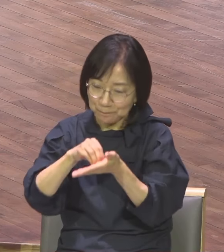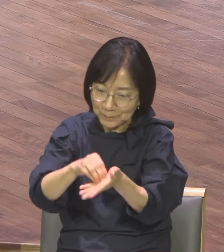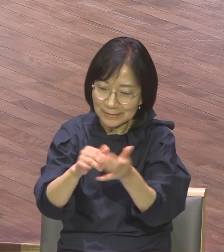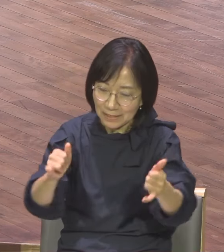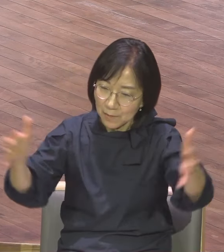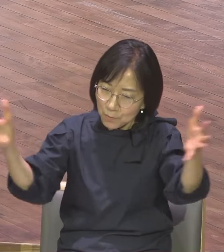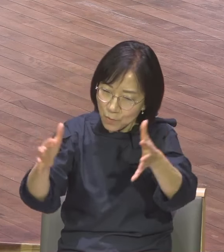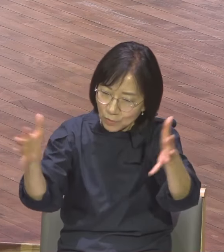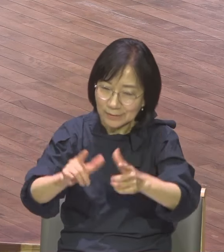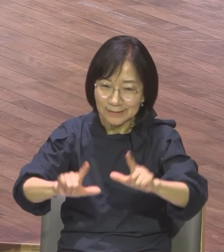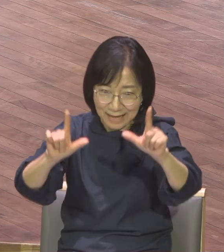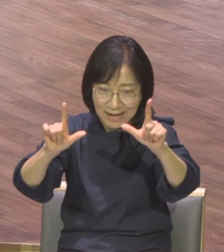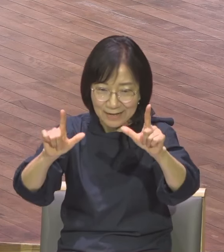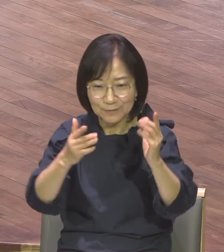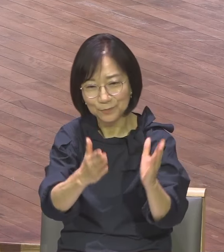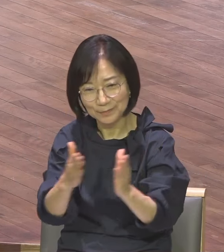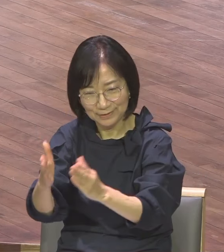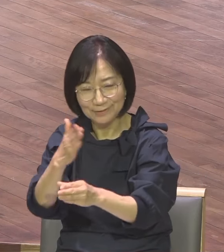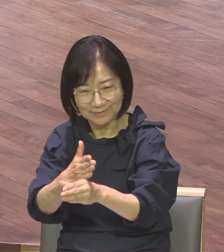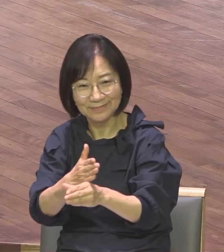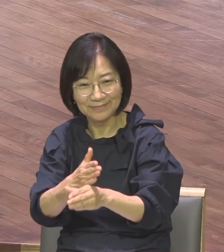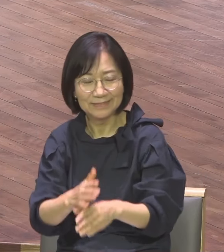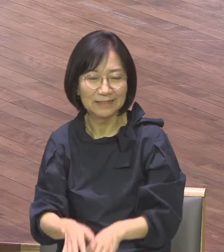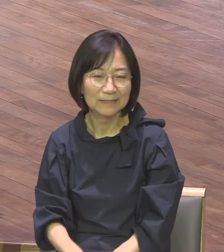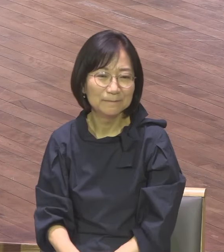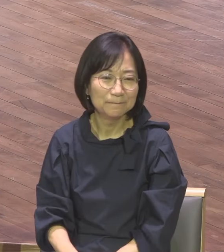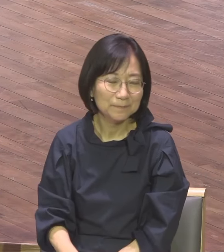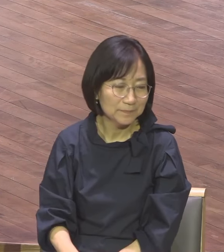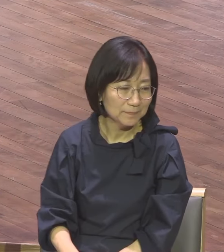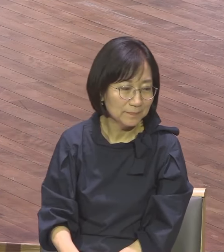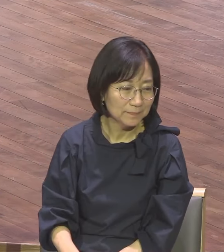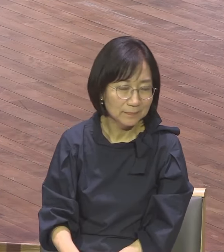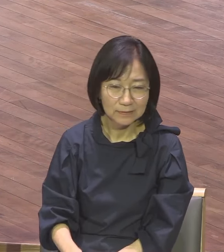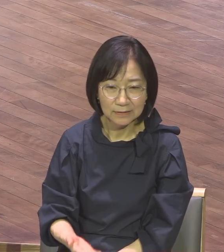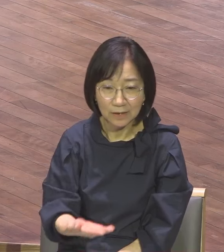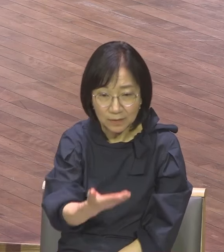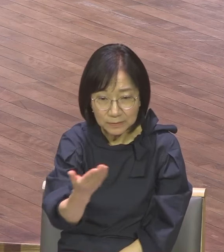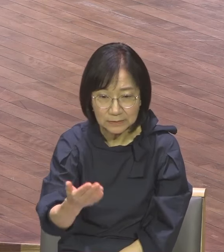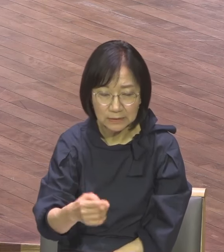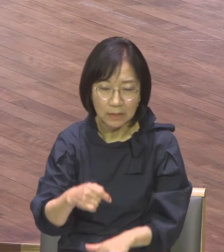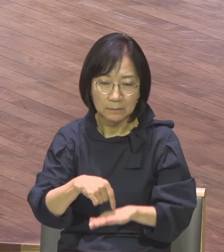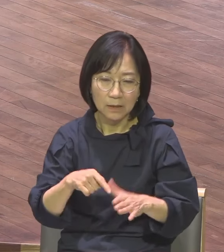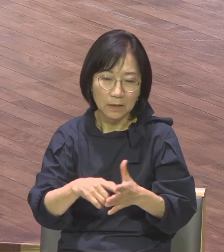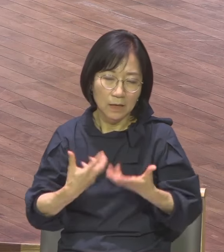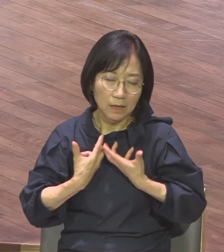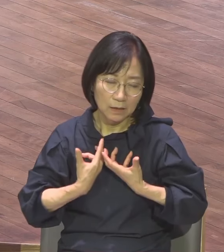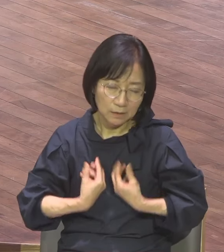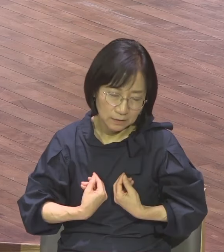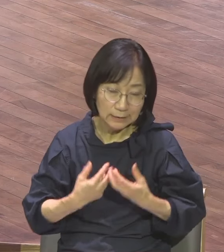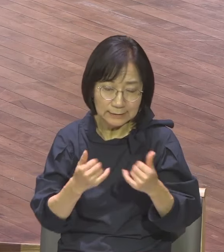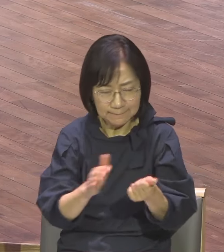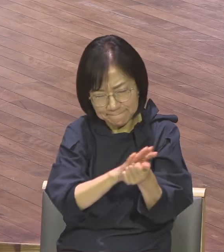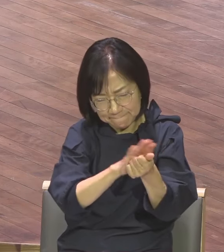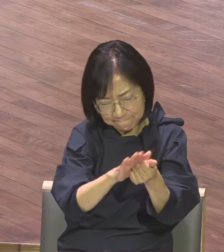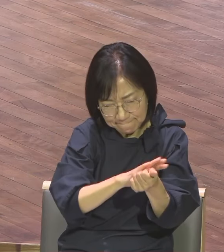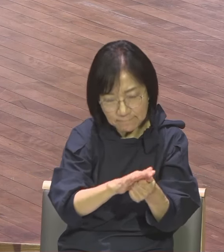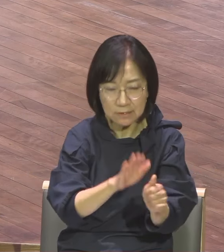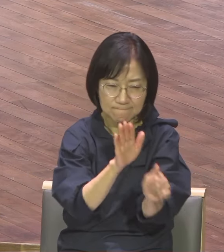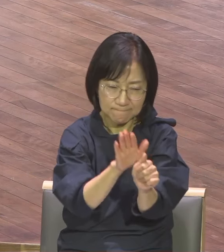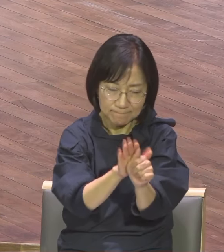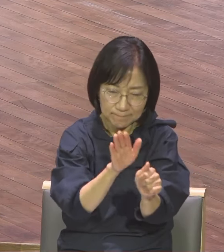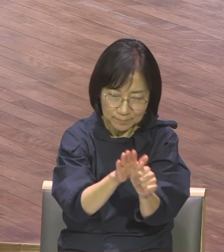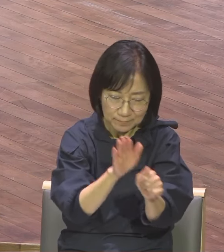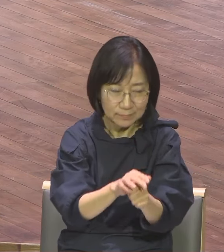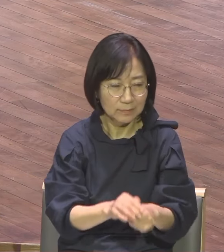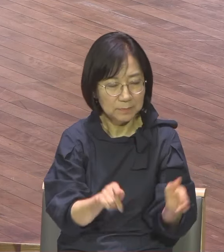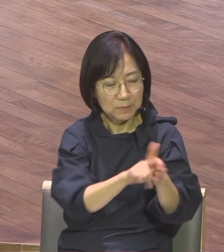있습니다. 오늘 말씀 제목처럼 영 공동체가 넘어진 자를 일으켜주고 세워주고 불신 영혼들을 생명의